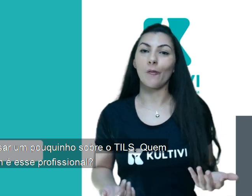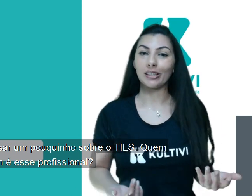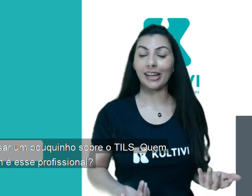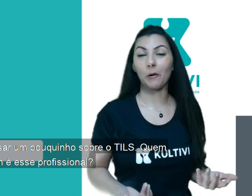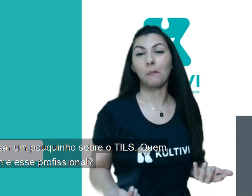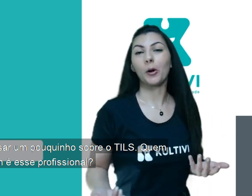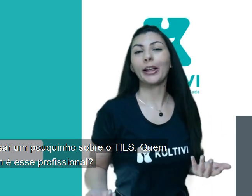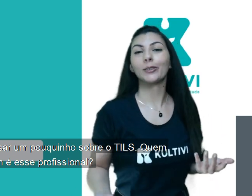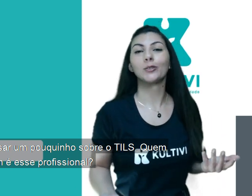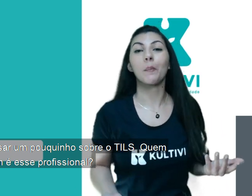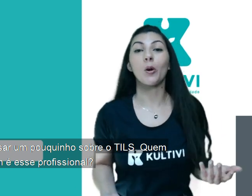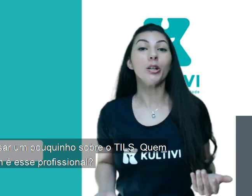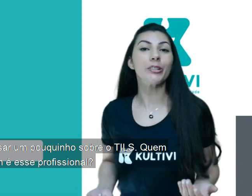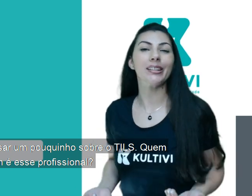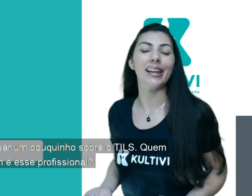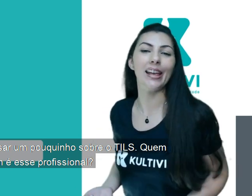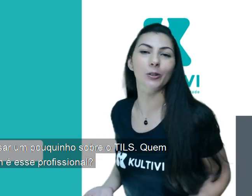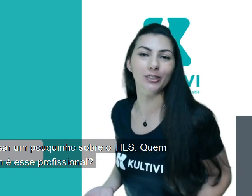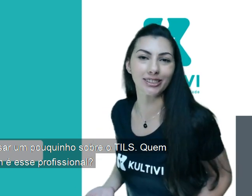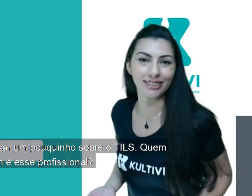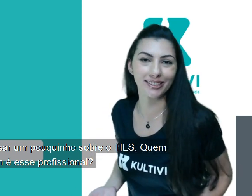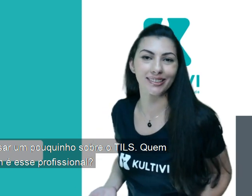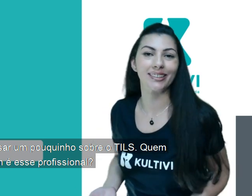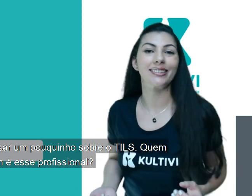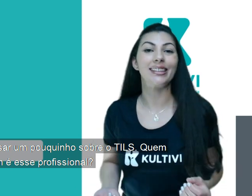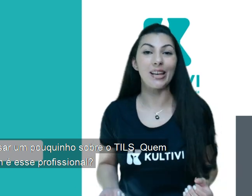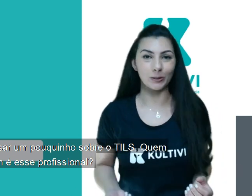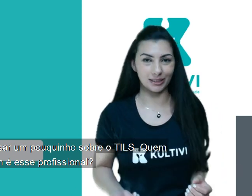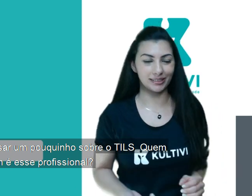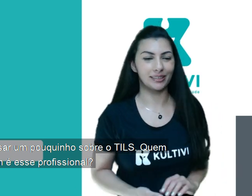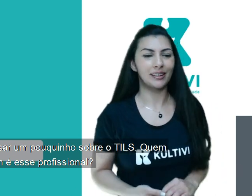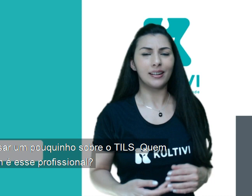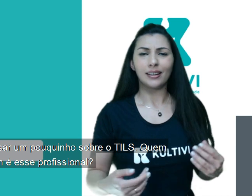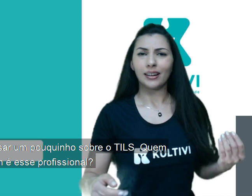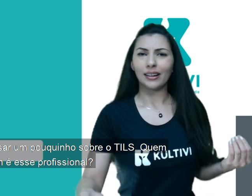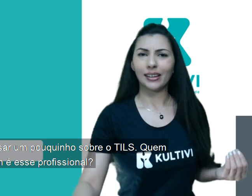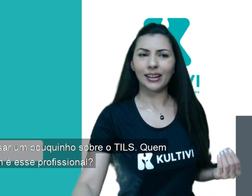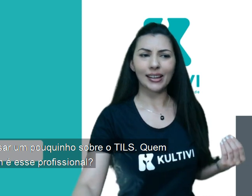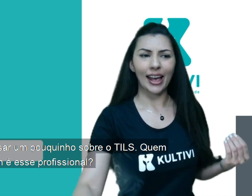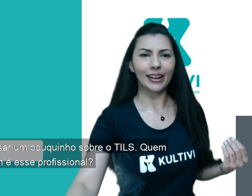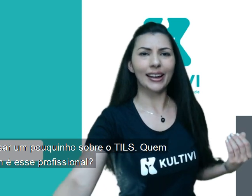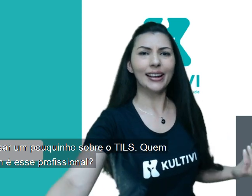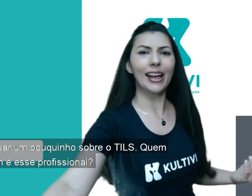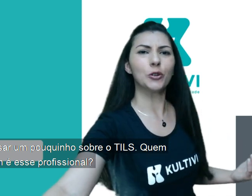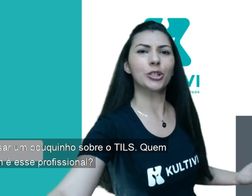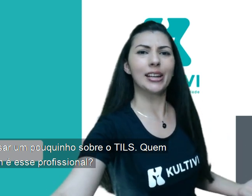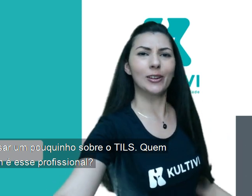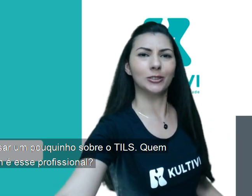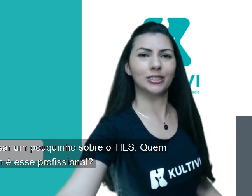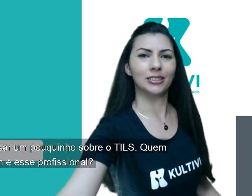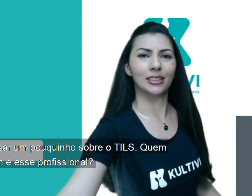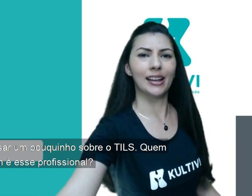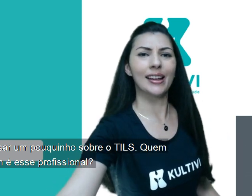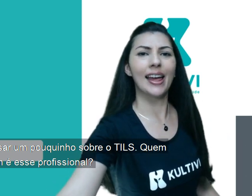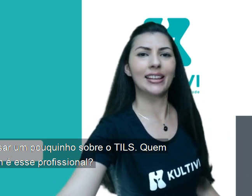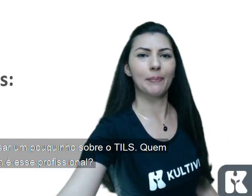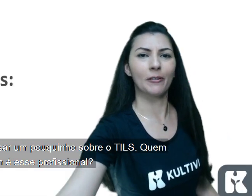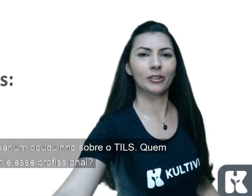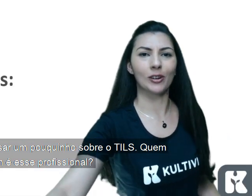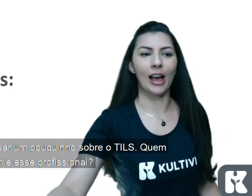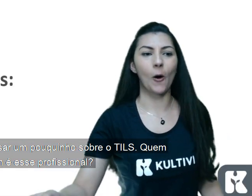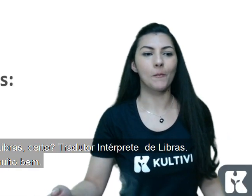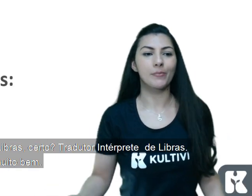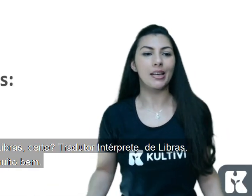vamos conversar um pouquinho sobre o TIOS. TIOS. Quem que é o TIOS? Quem é